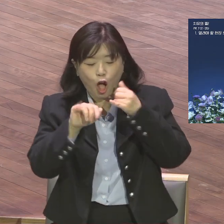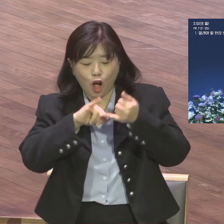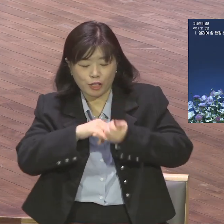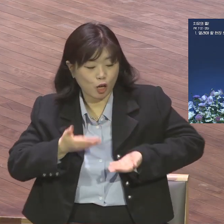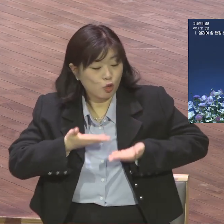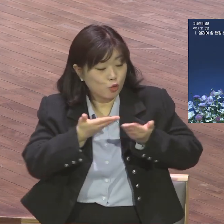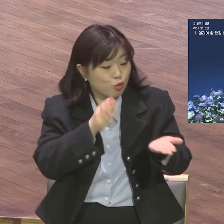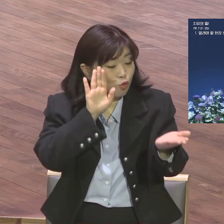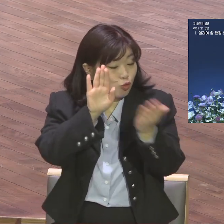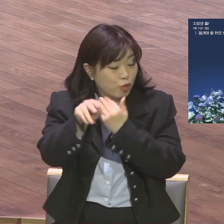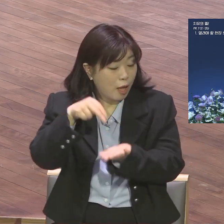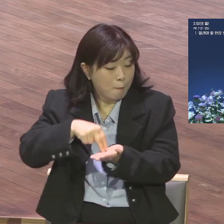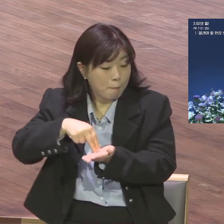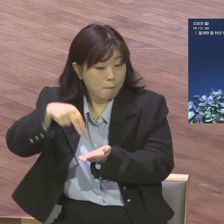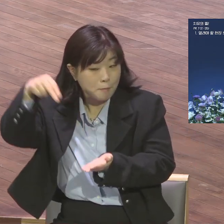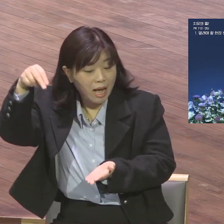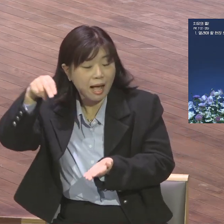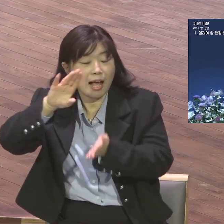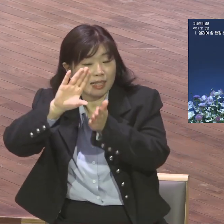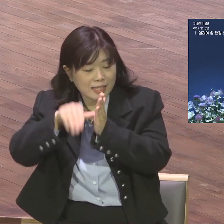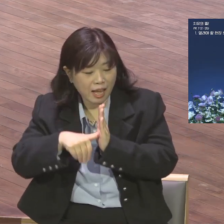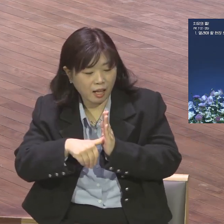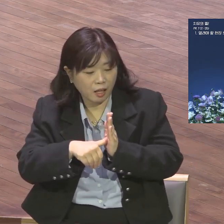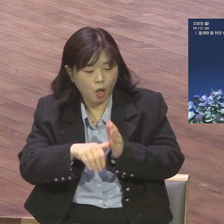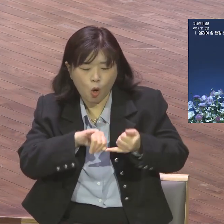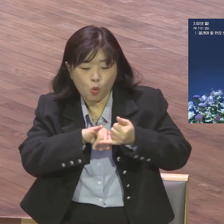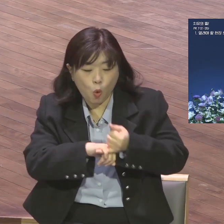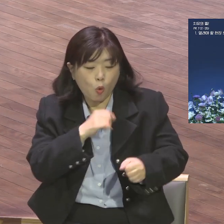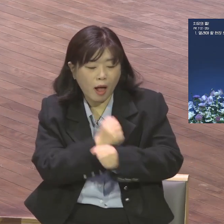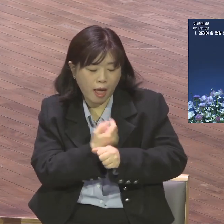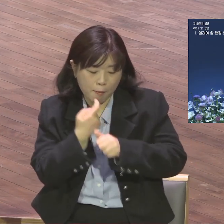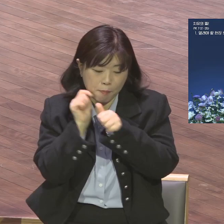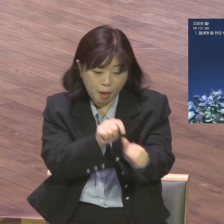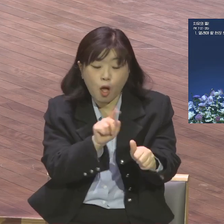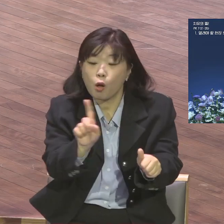기도. 하나님이 약속하신 성령을 기다리라.